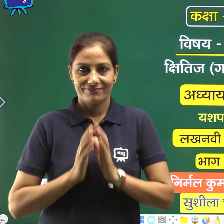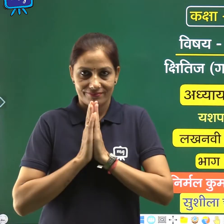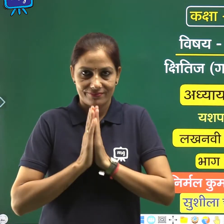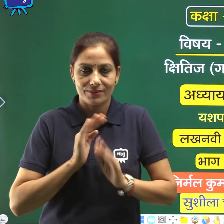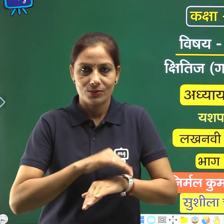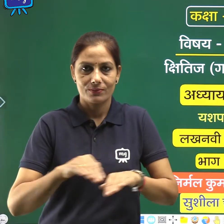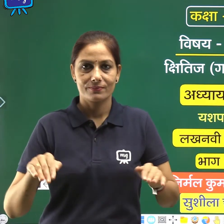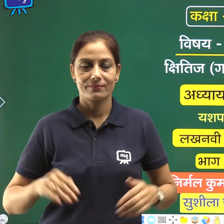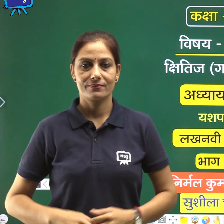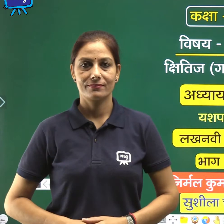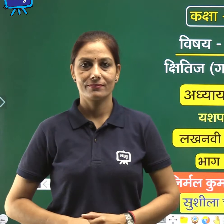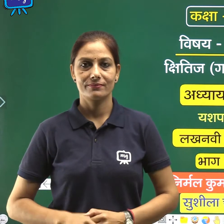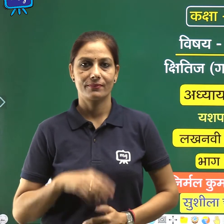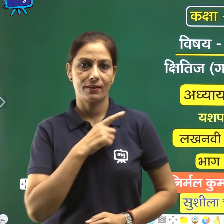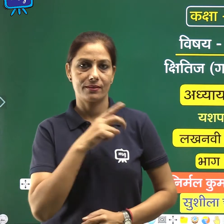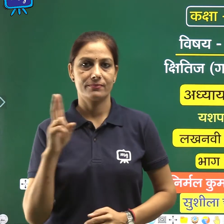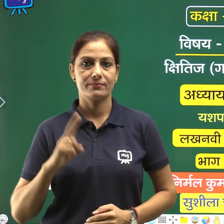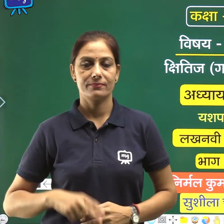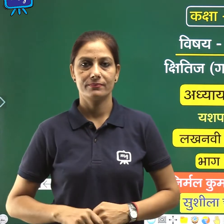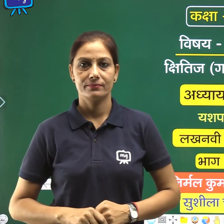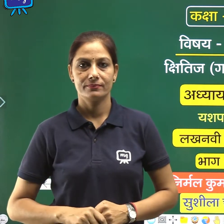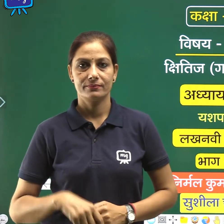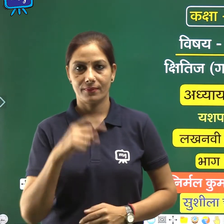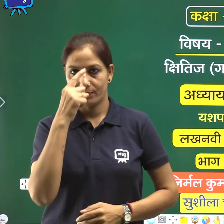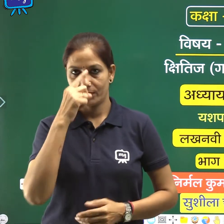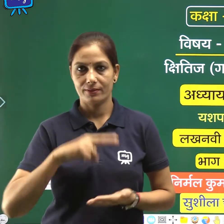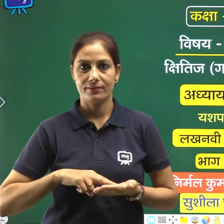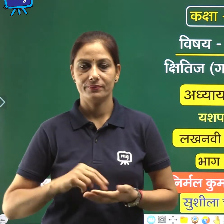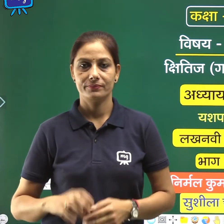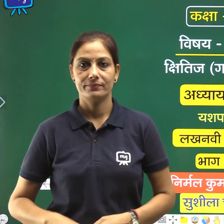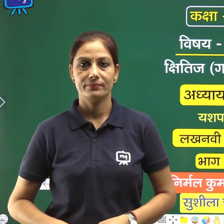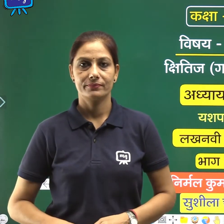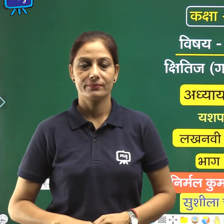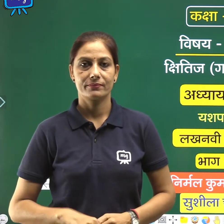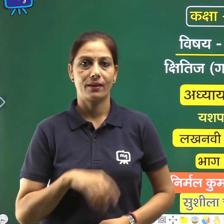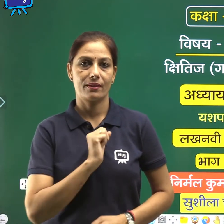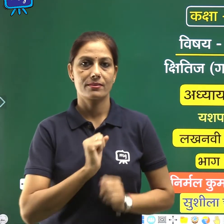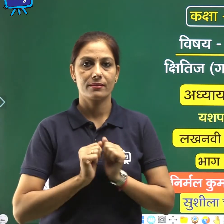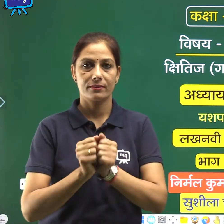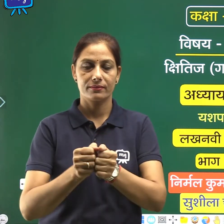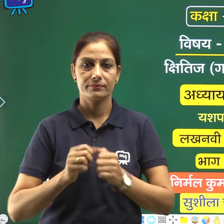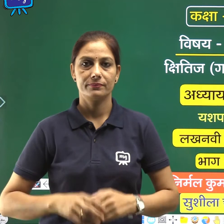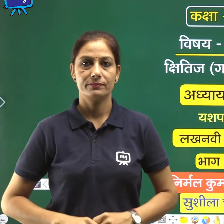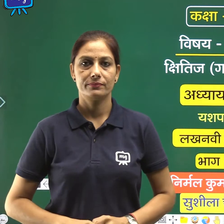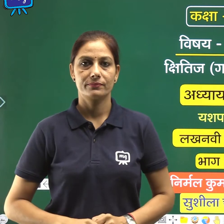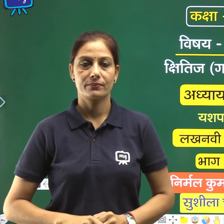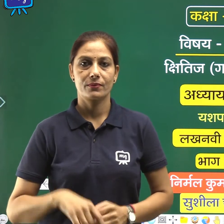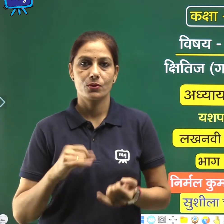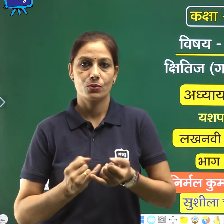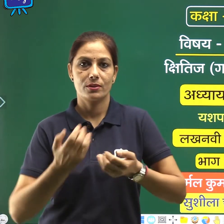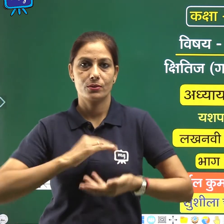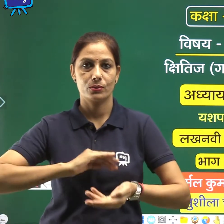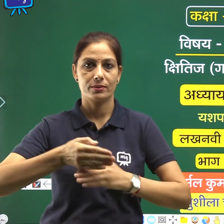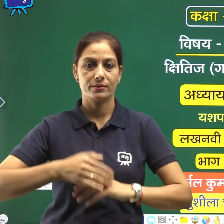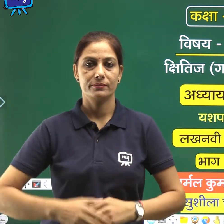नमस्कार बच्चों, मेरा नाम निर्मल कुमार गुप्ता, मेरे साथ हैं सुशीला